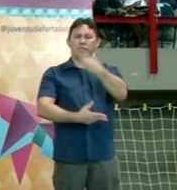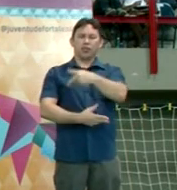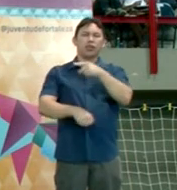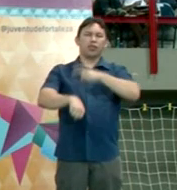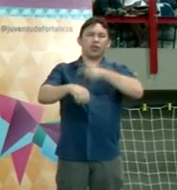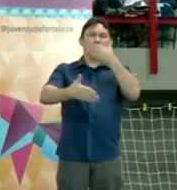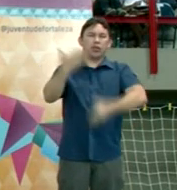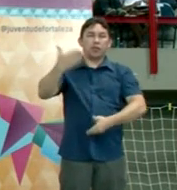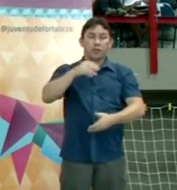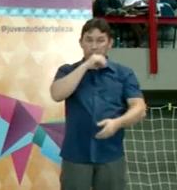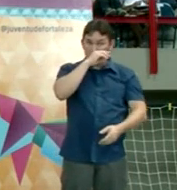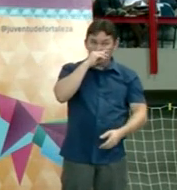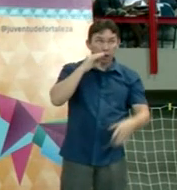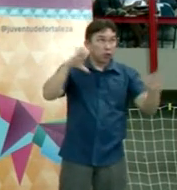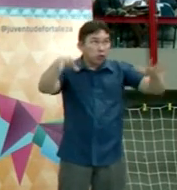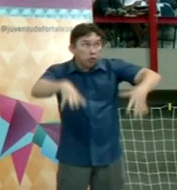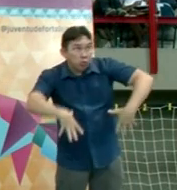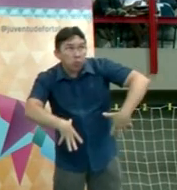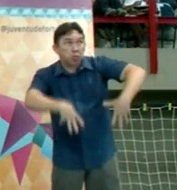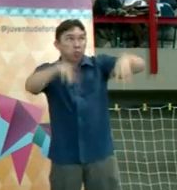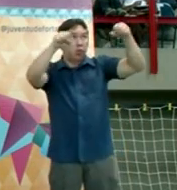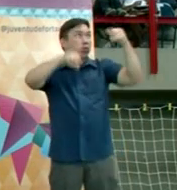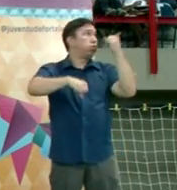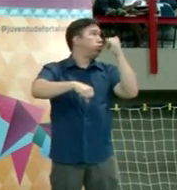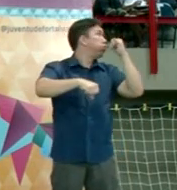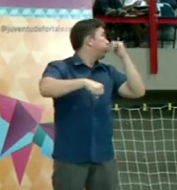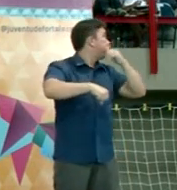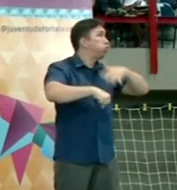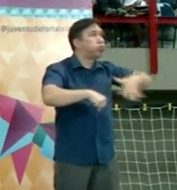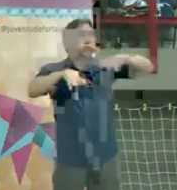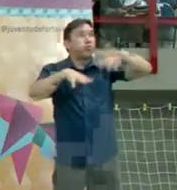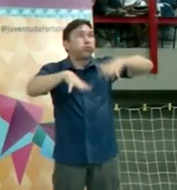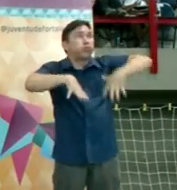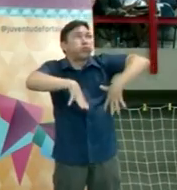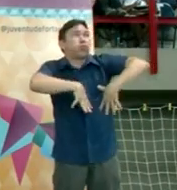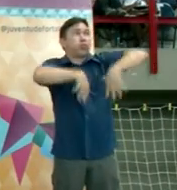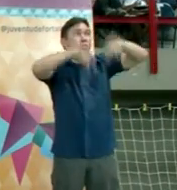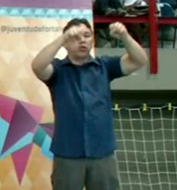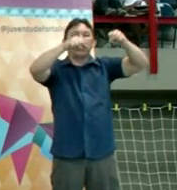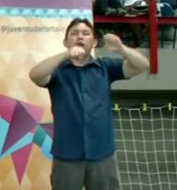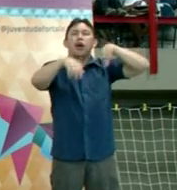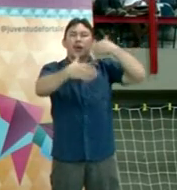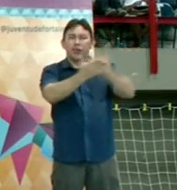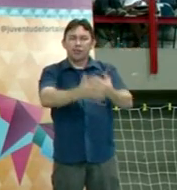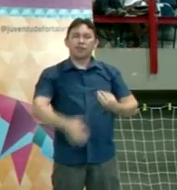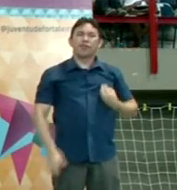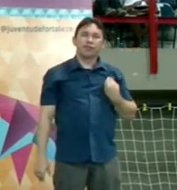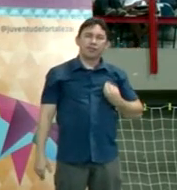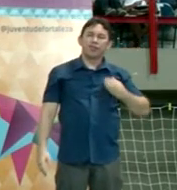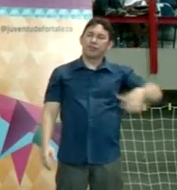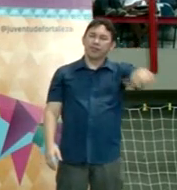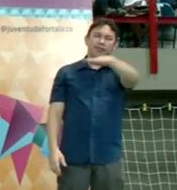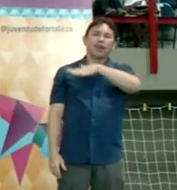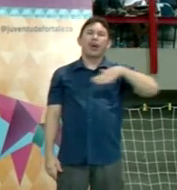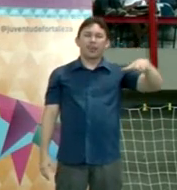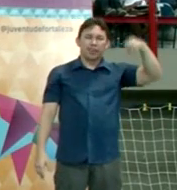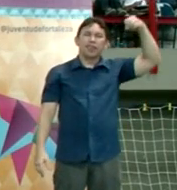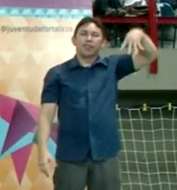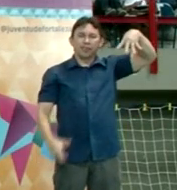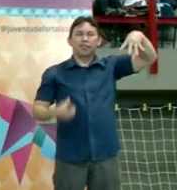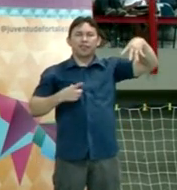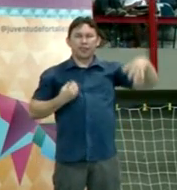Por quê? Mesmo quando falta energia e fica tudo escuro, ainda assim aquele ambiente está cheio de